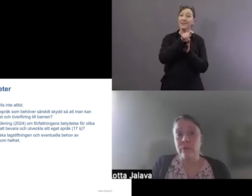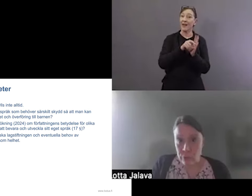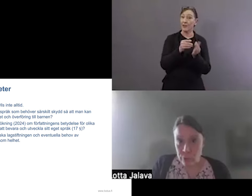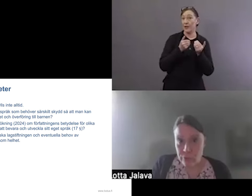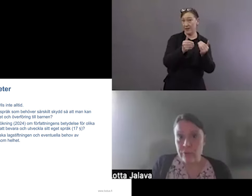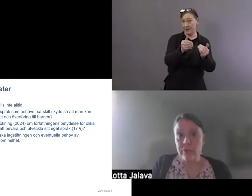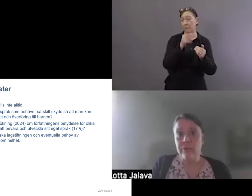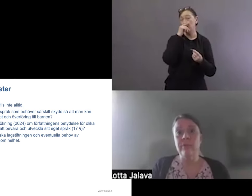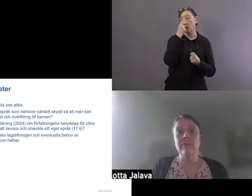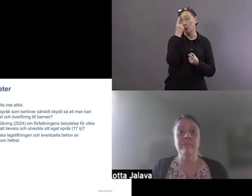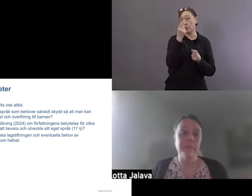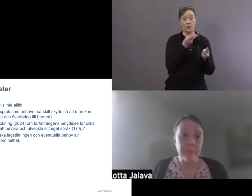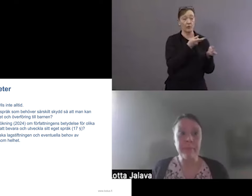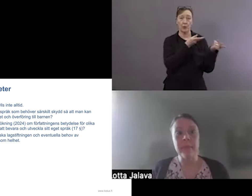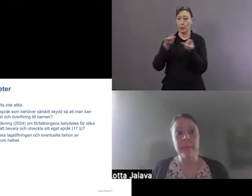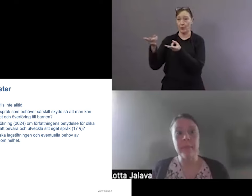on